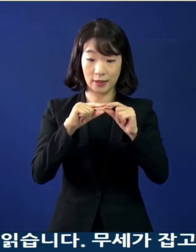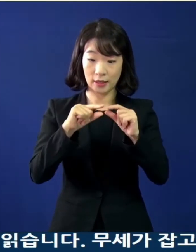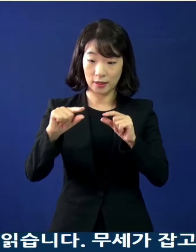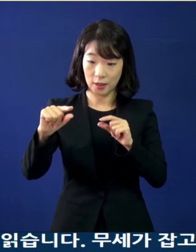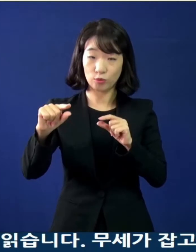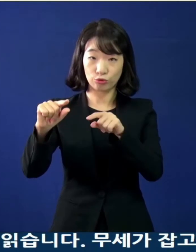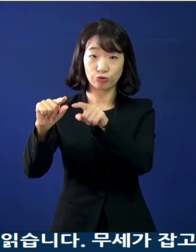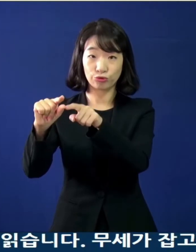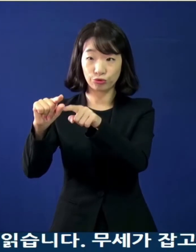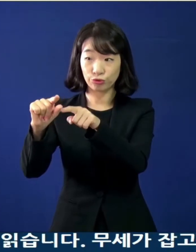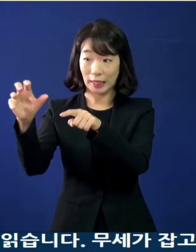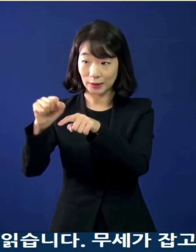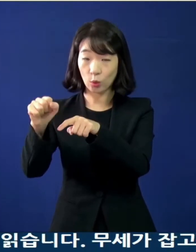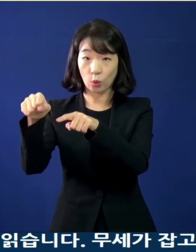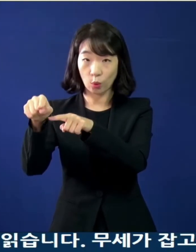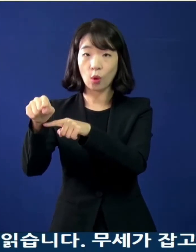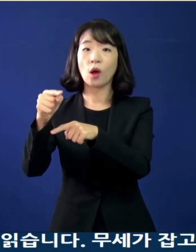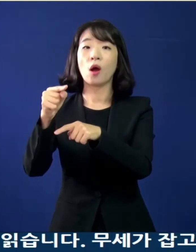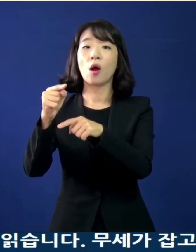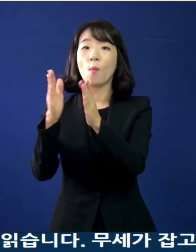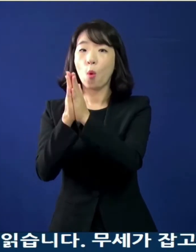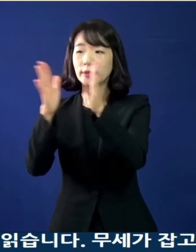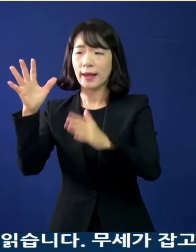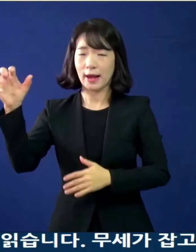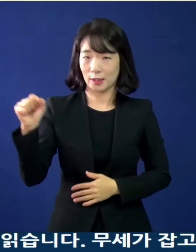제사의 주관자입니다, 모세가 가져다가